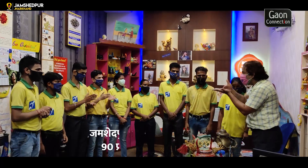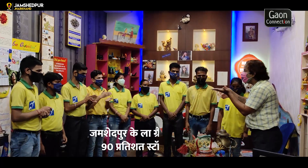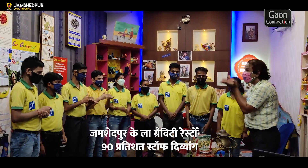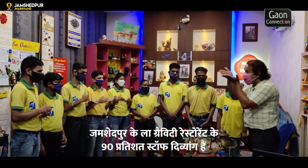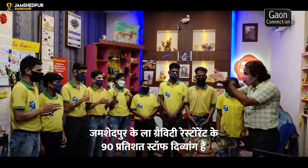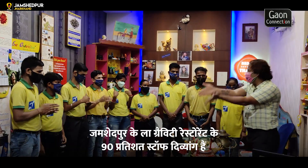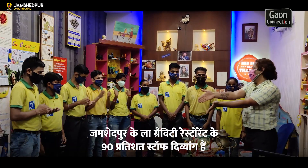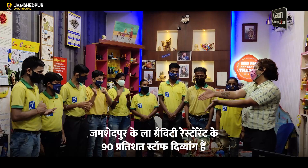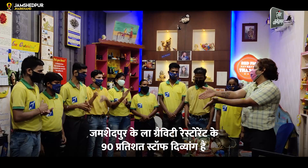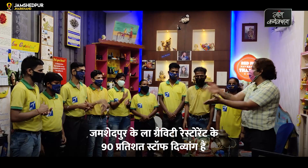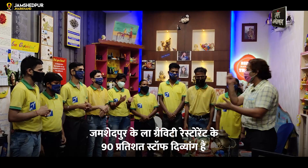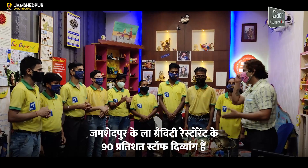जब मैंने अपना